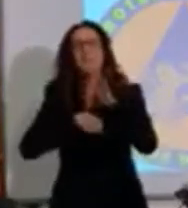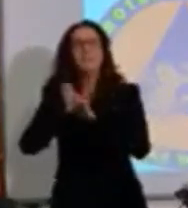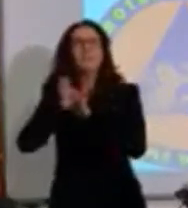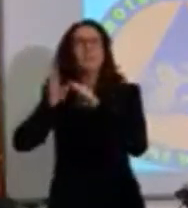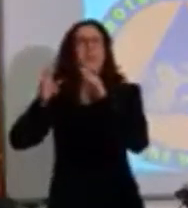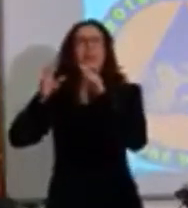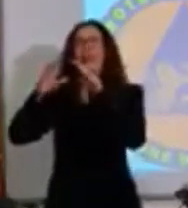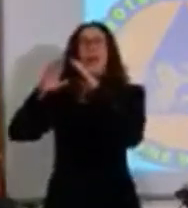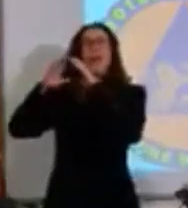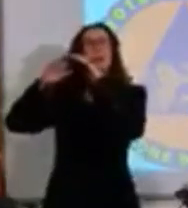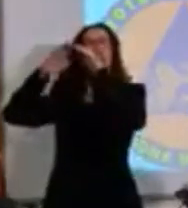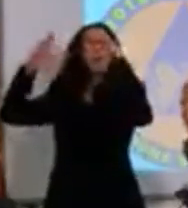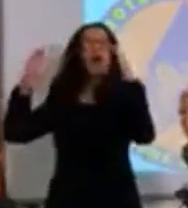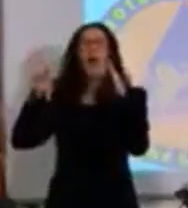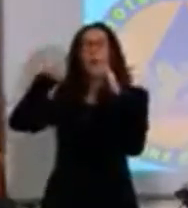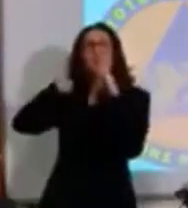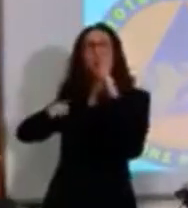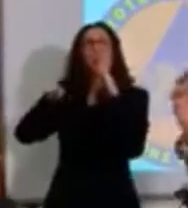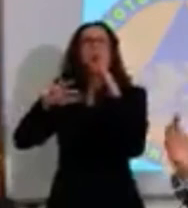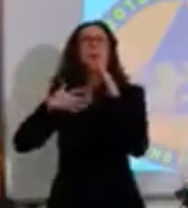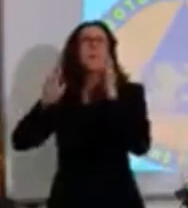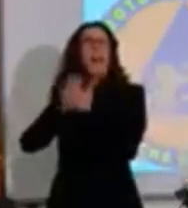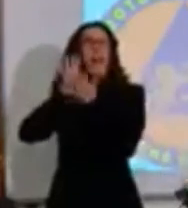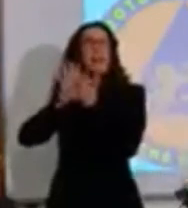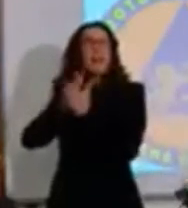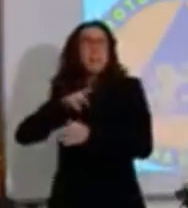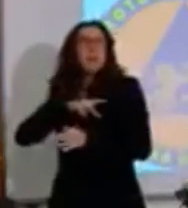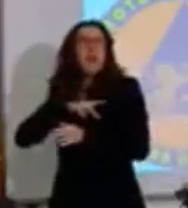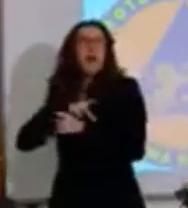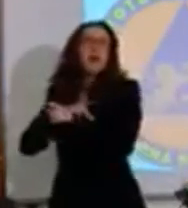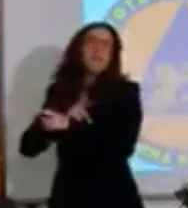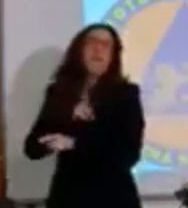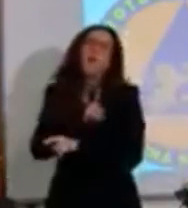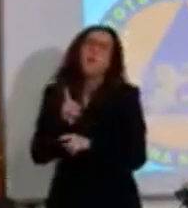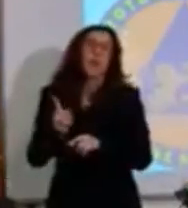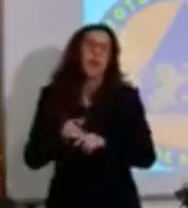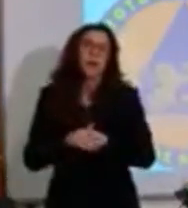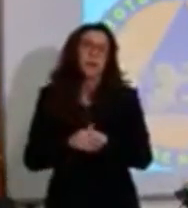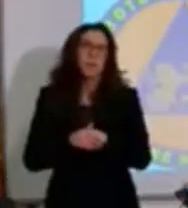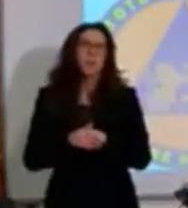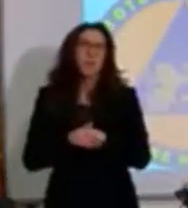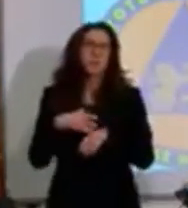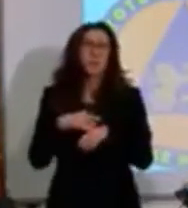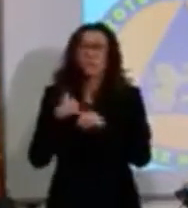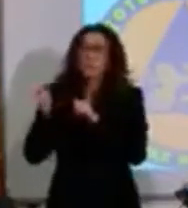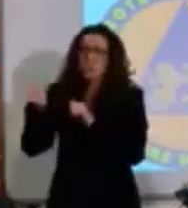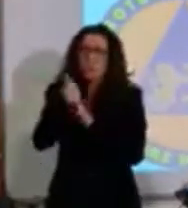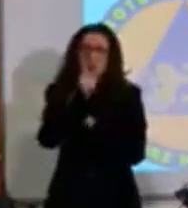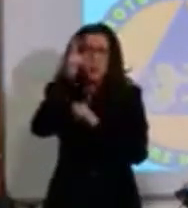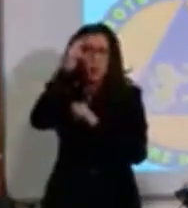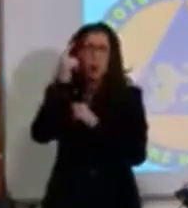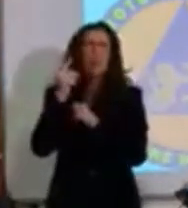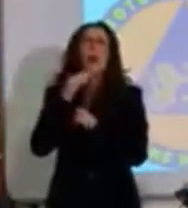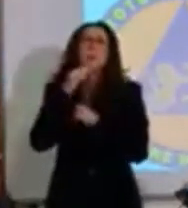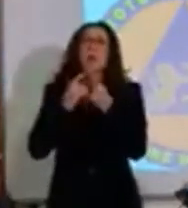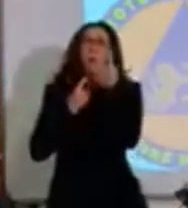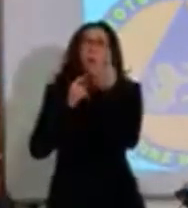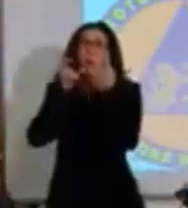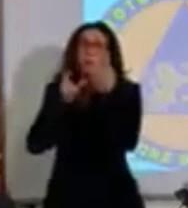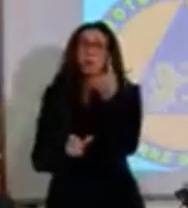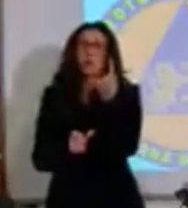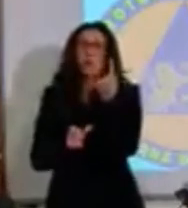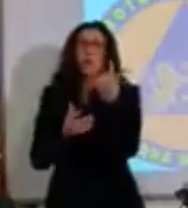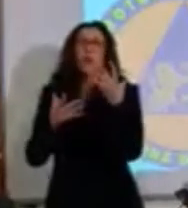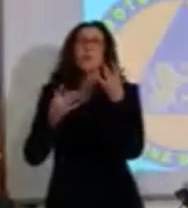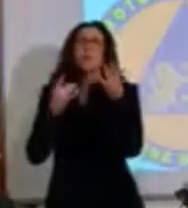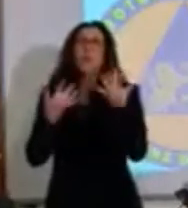cioè 2.500 morti sono un paese che se n'è andato un comune che se n'è andato noi siamo sul pezzo